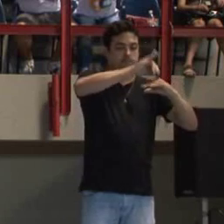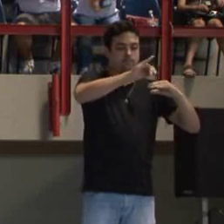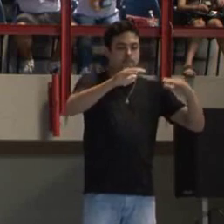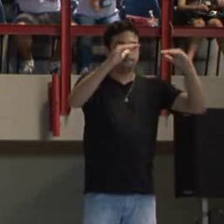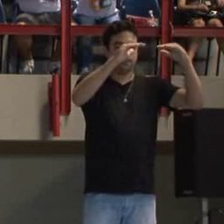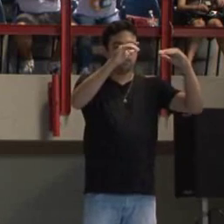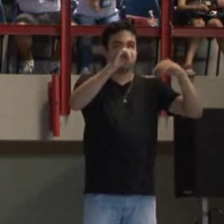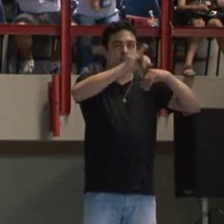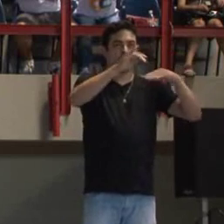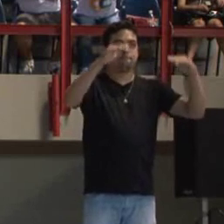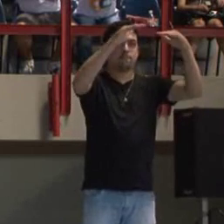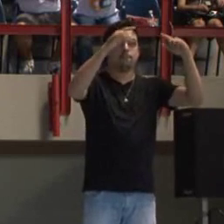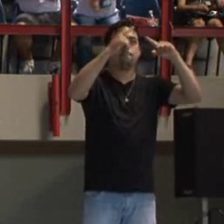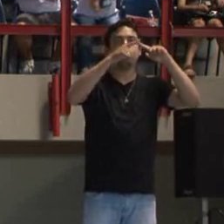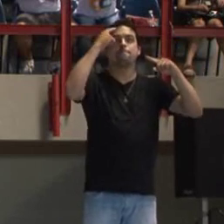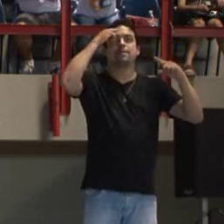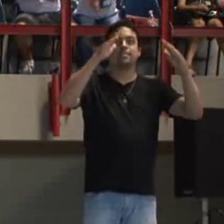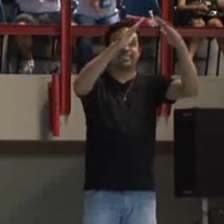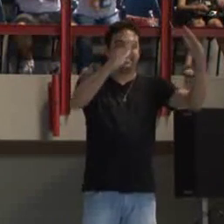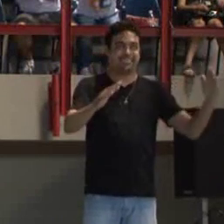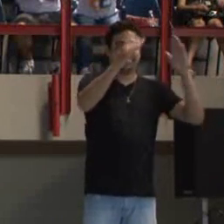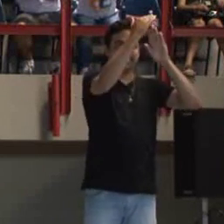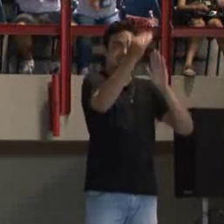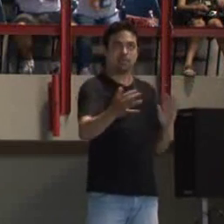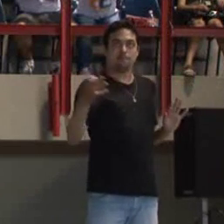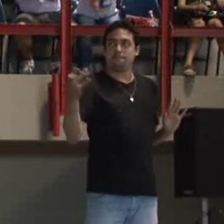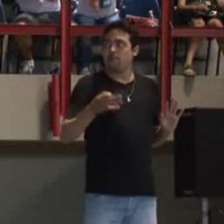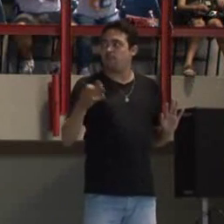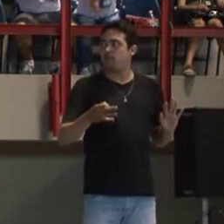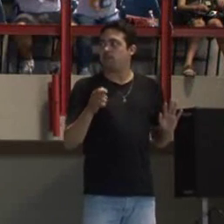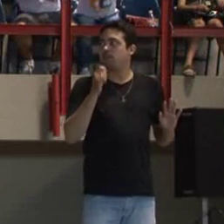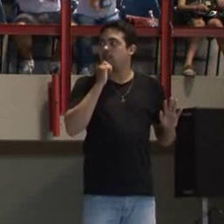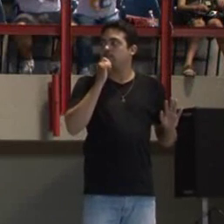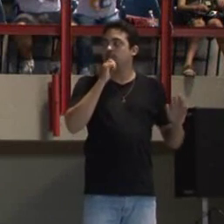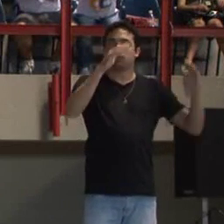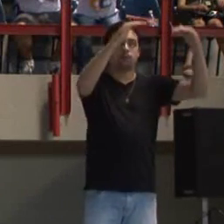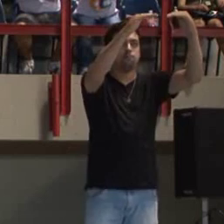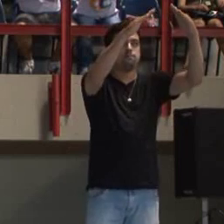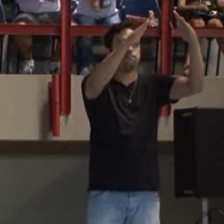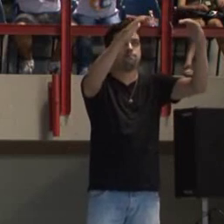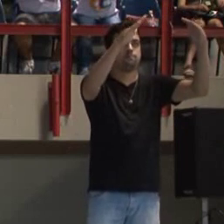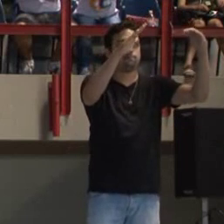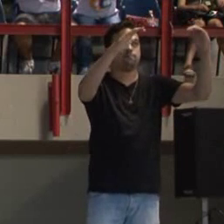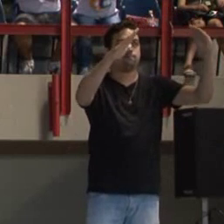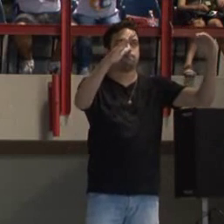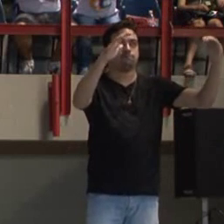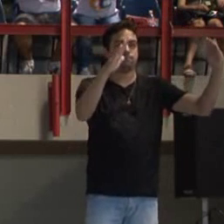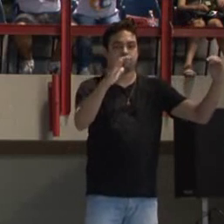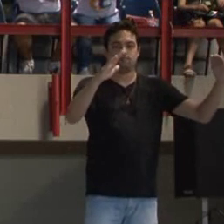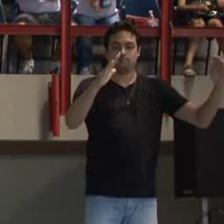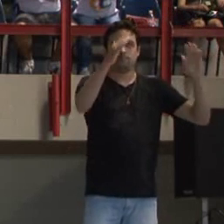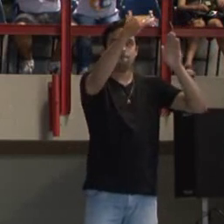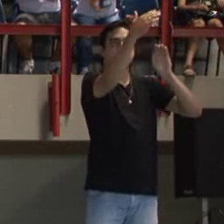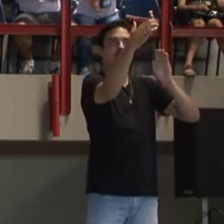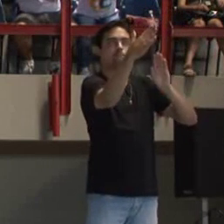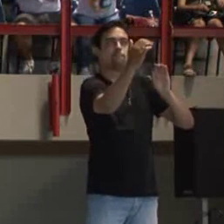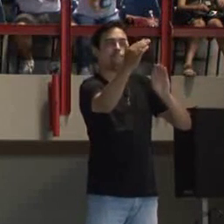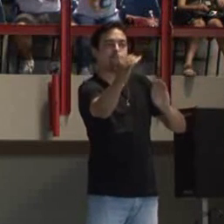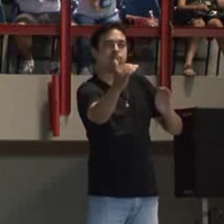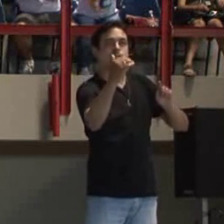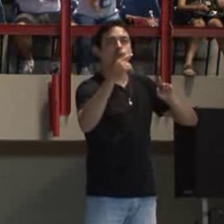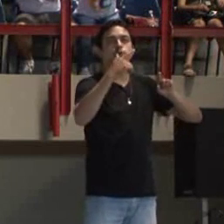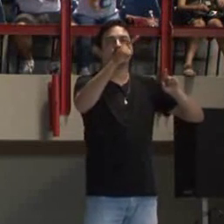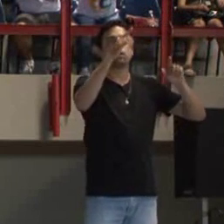gente que pensa que a pirâmide é um triângulo perfeito. A pirâmide, ela é assim, ó. Tá aqui uma pedra, aqui outro, um outro, outro. Não tem um desenho perfeito não. Tu não tem como